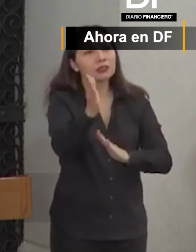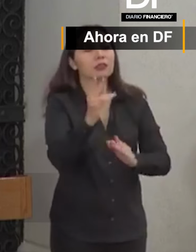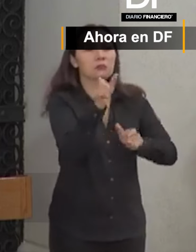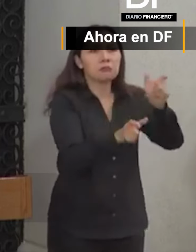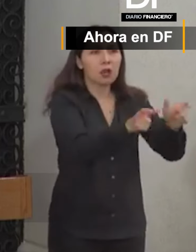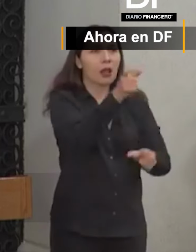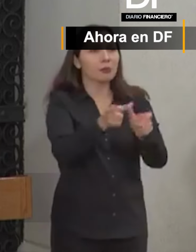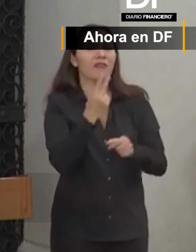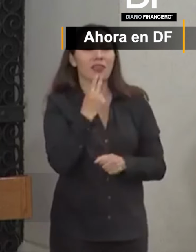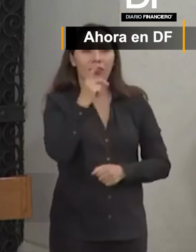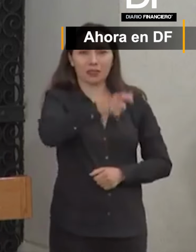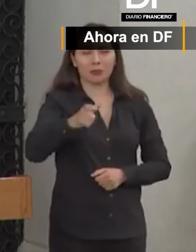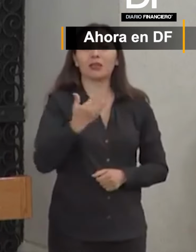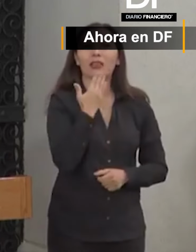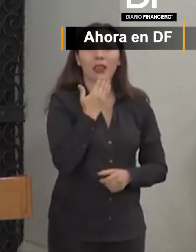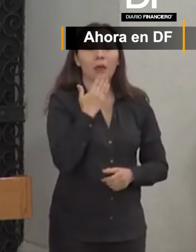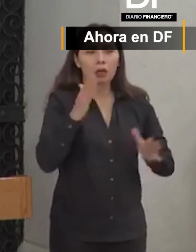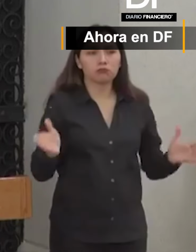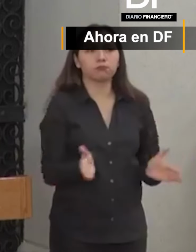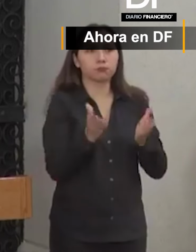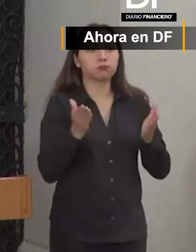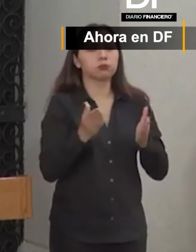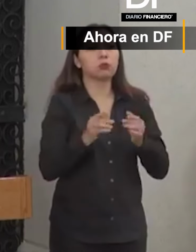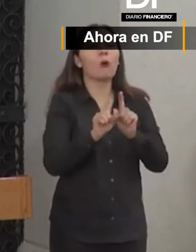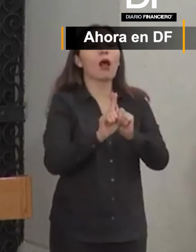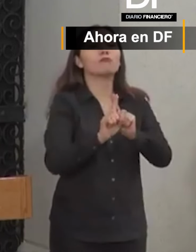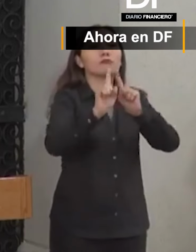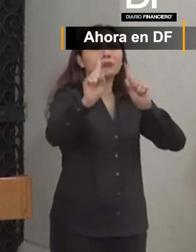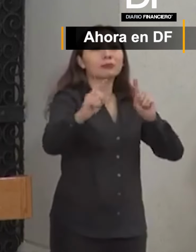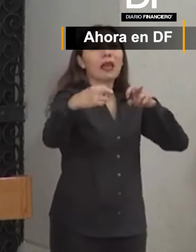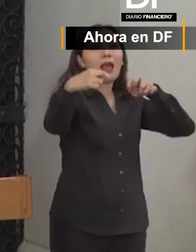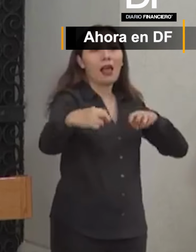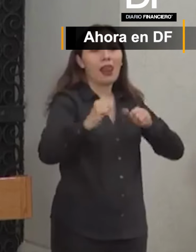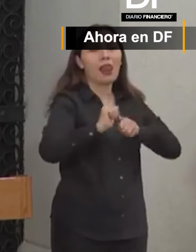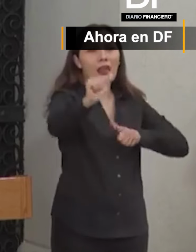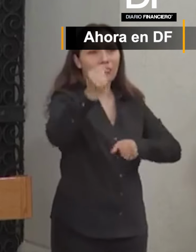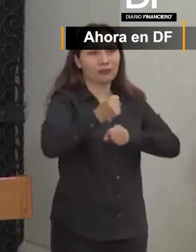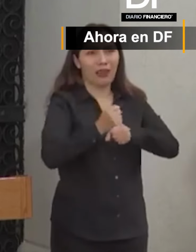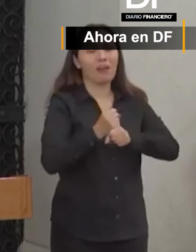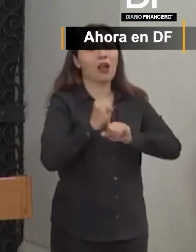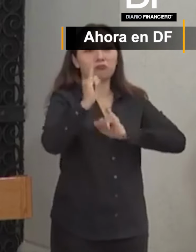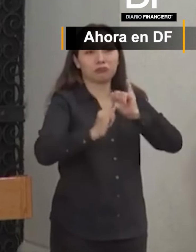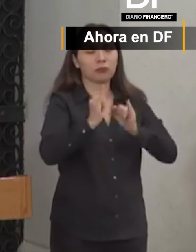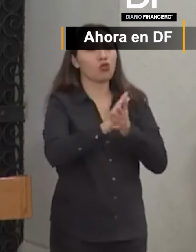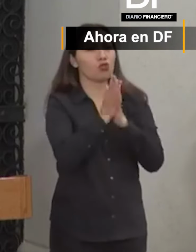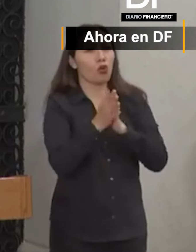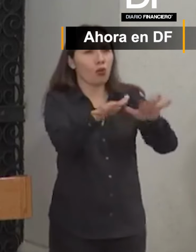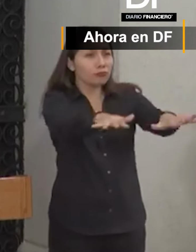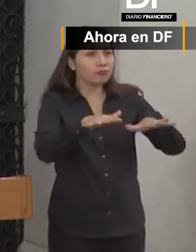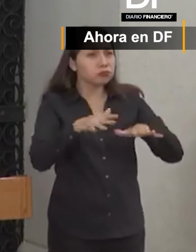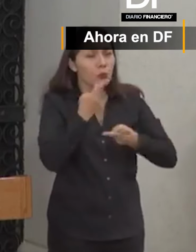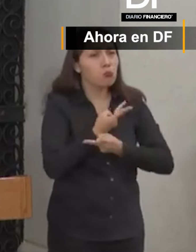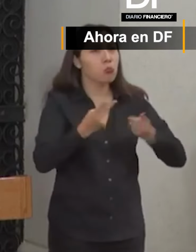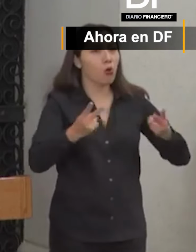de las personas y también fomentarán el teletrabajo. Todas las ceremonias o eventos o actos públicos